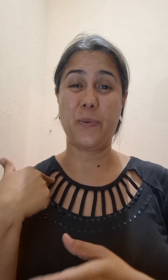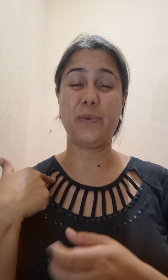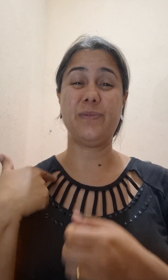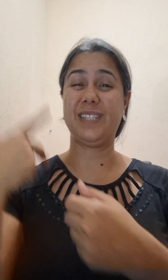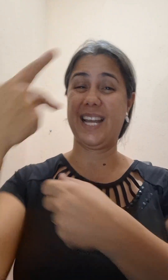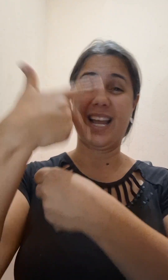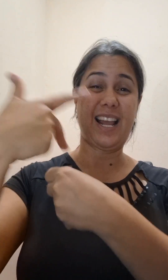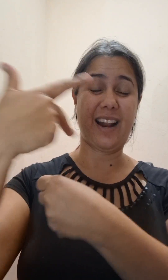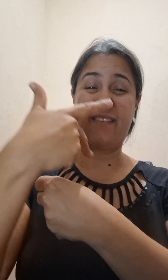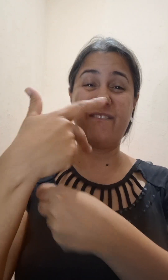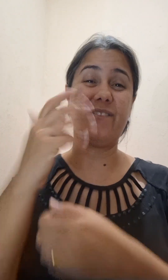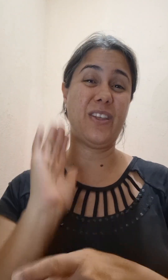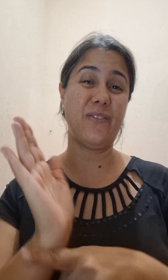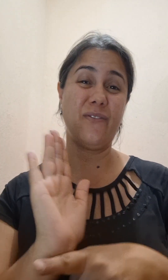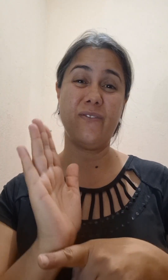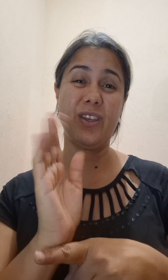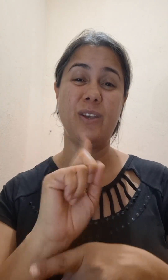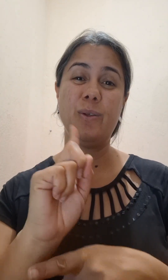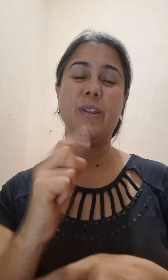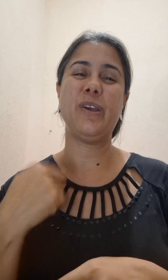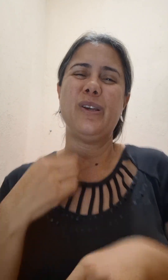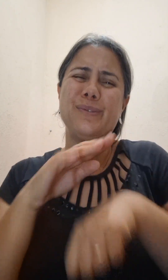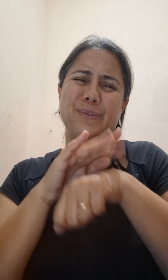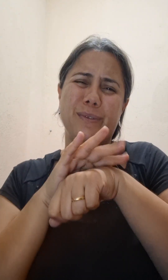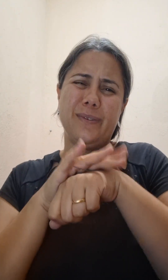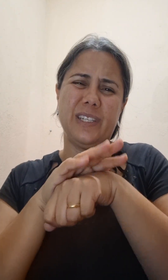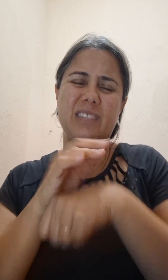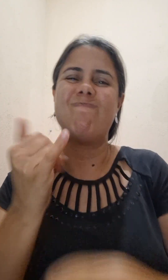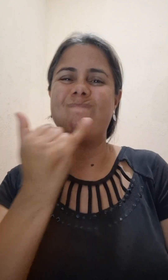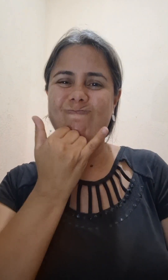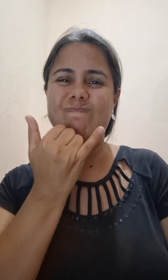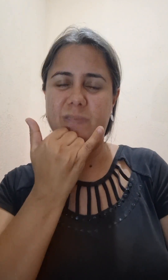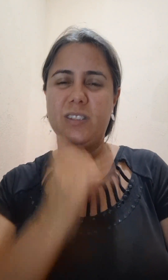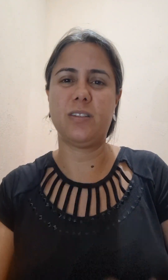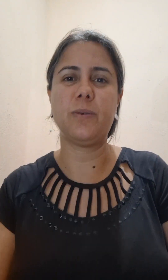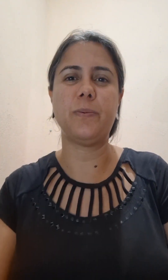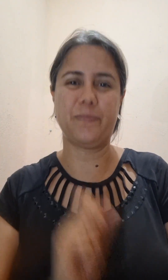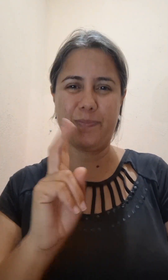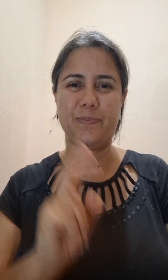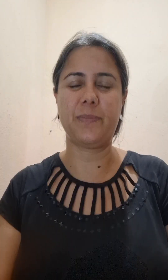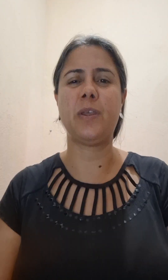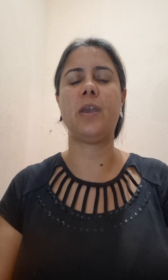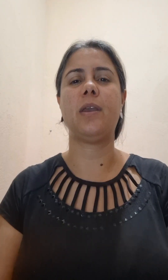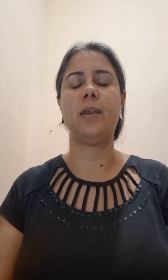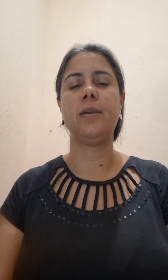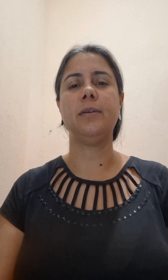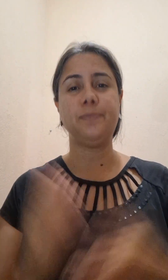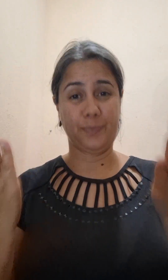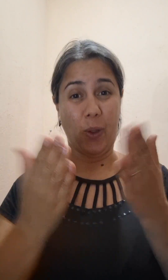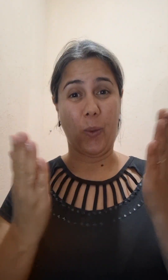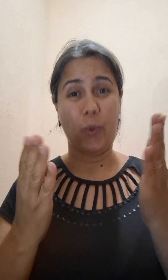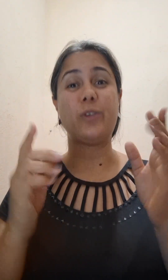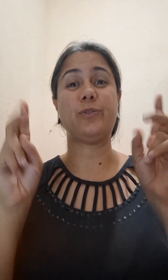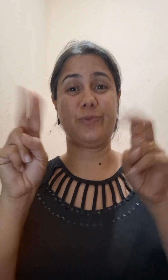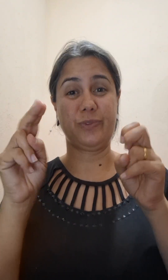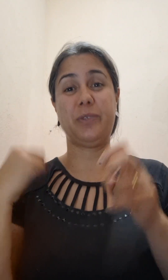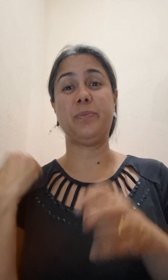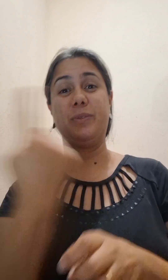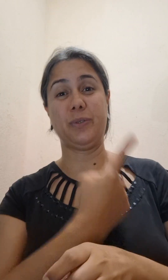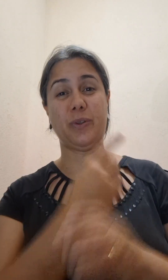eu não gravei o vídeo porque eu estava doente. Perdão, ok? Hoje, o tema do